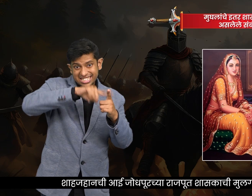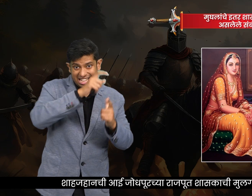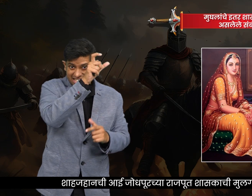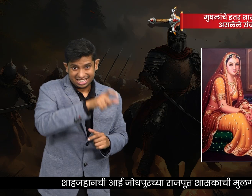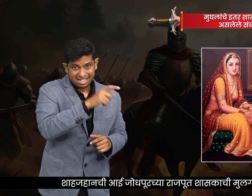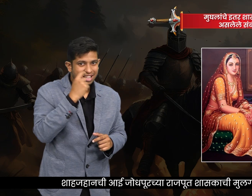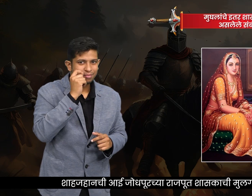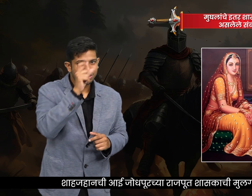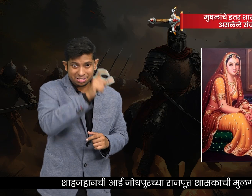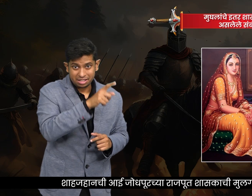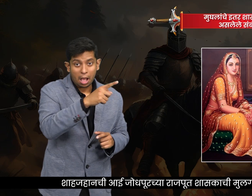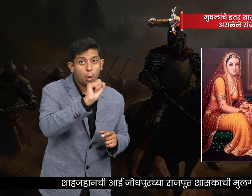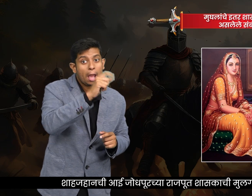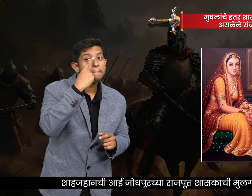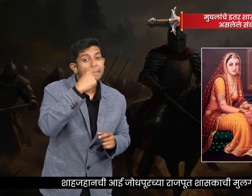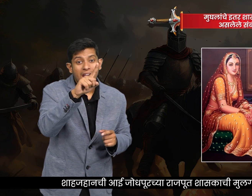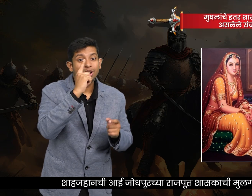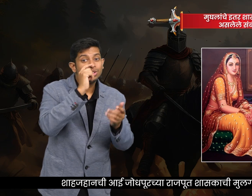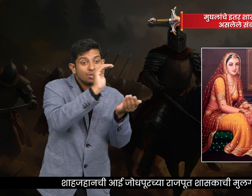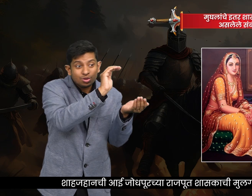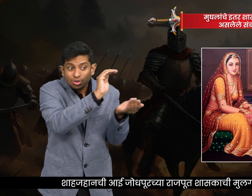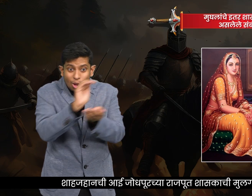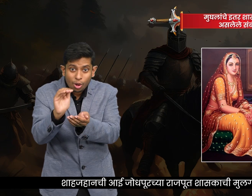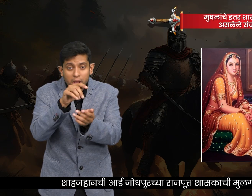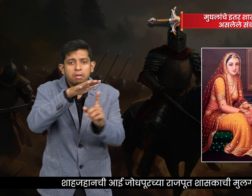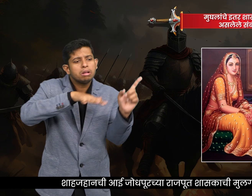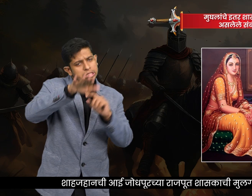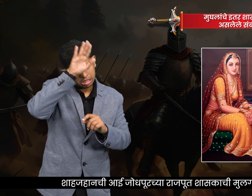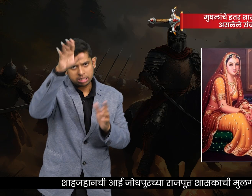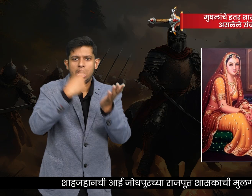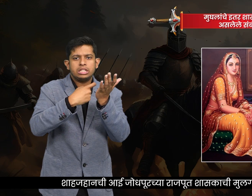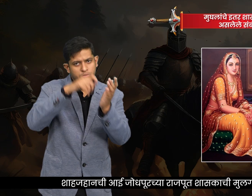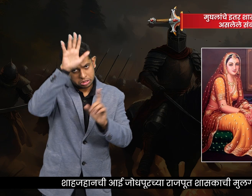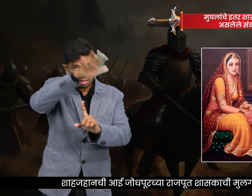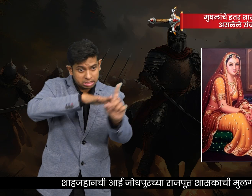शाहजहानची आई जोधपूरच्या राजपूत शासकाची